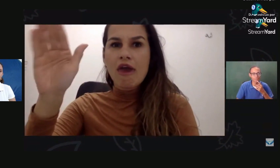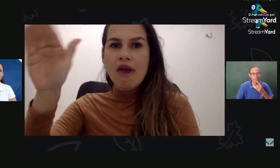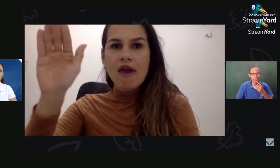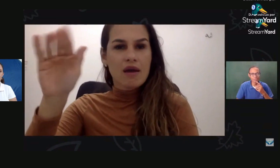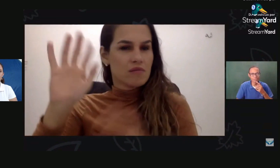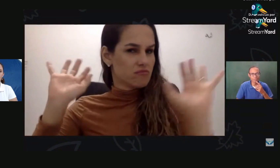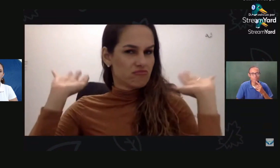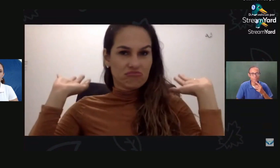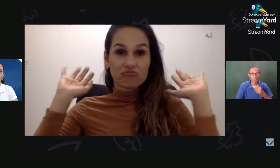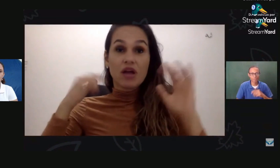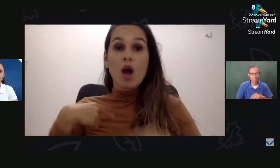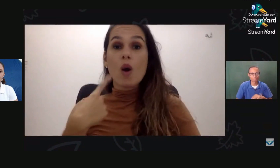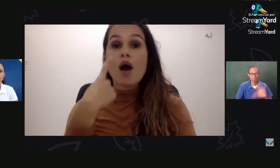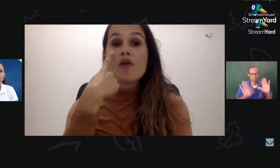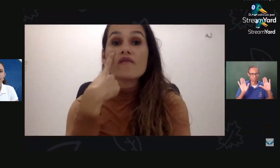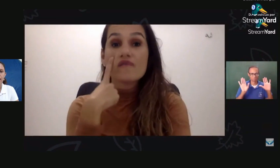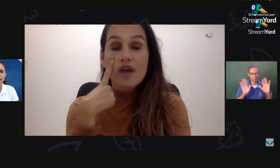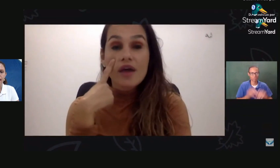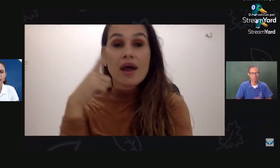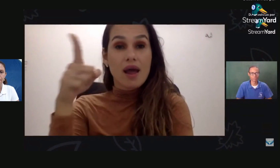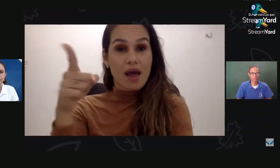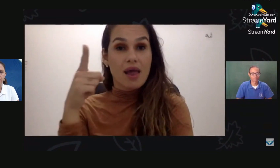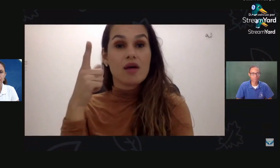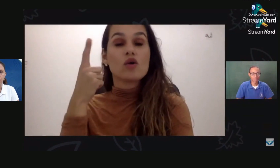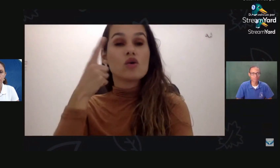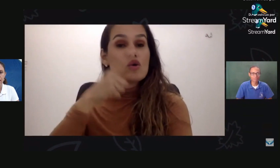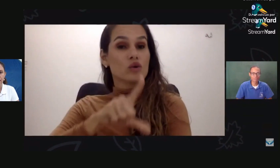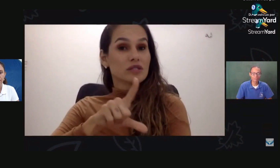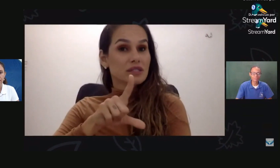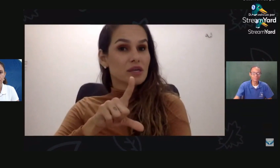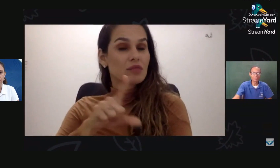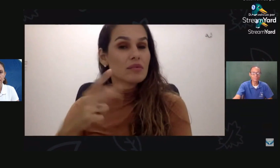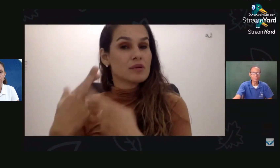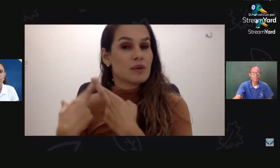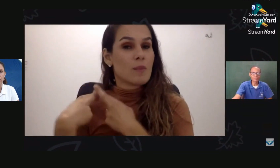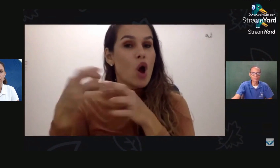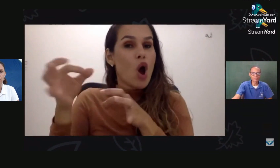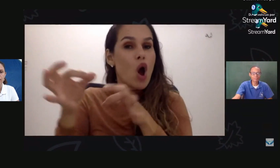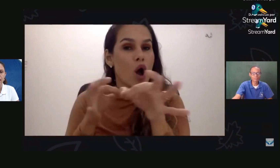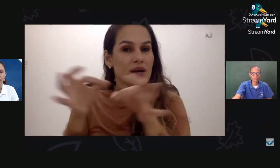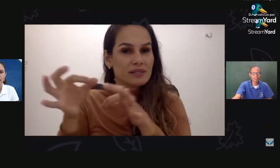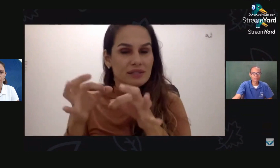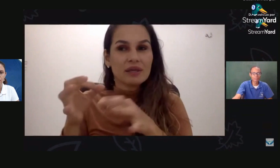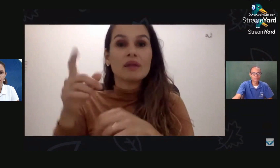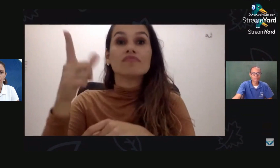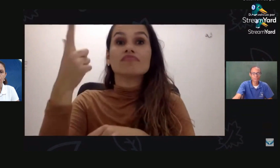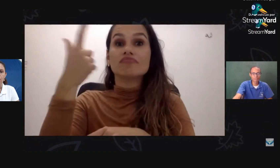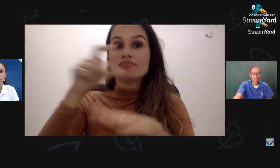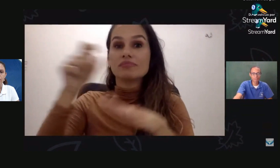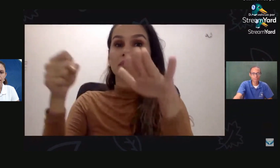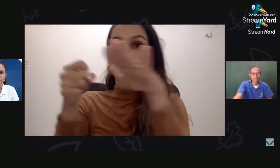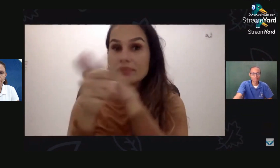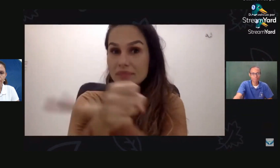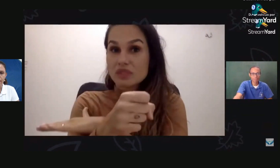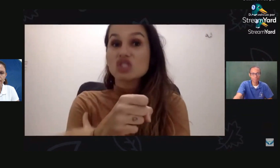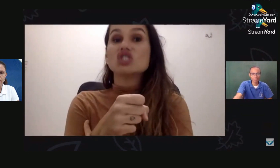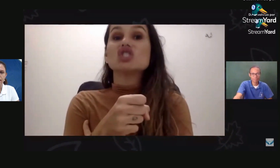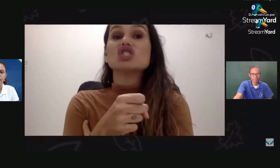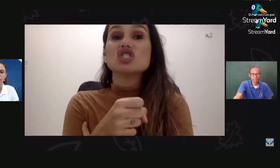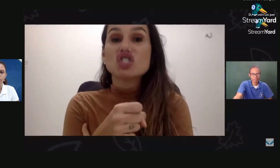intérprete realmente era bom ou se era ruim. Eu gostava, então, né, de mostrar isso, mostrar